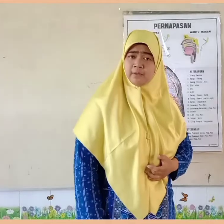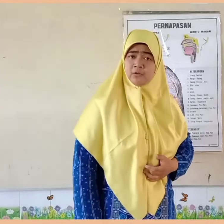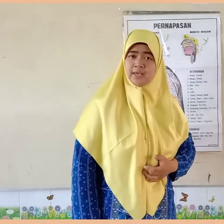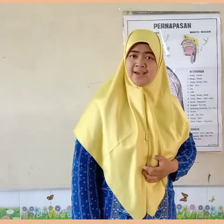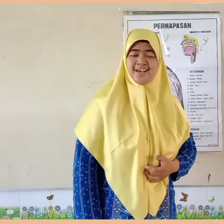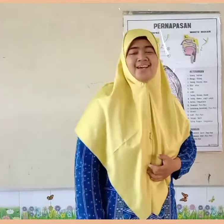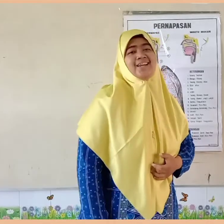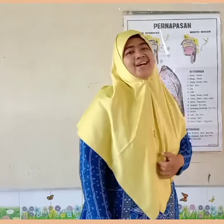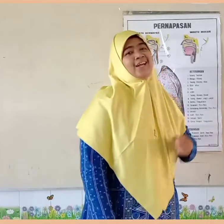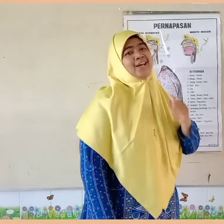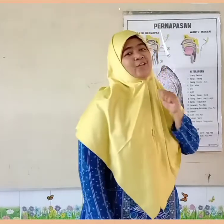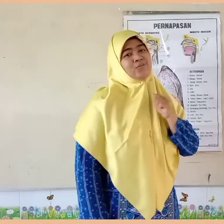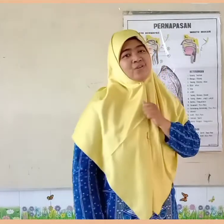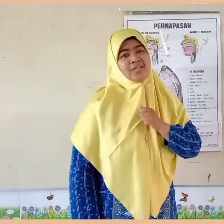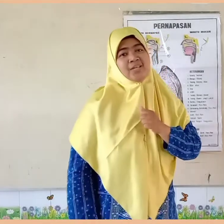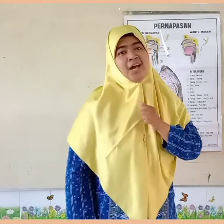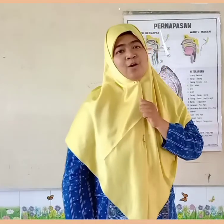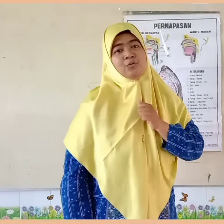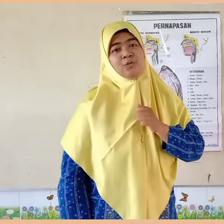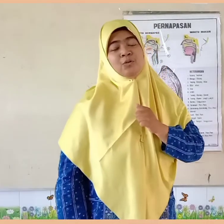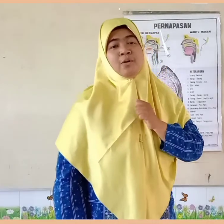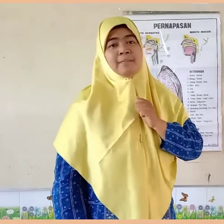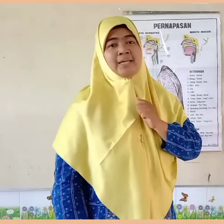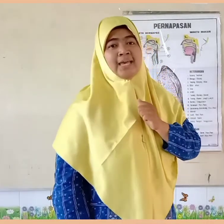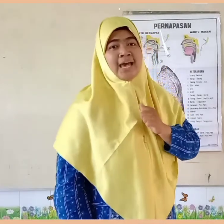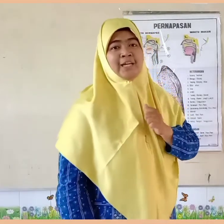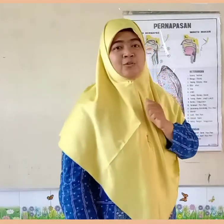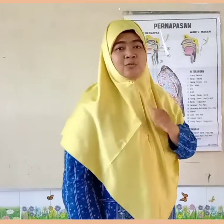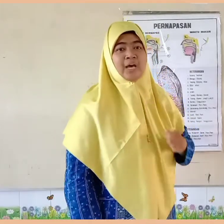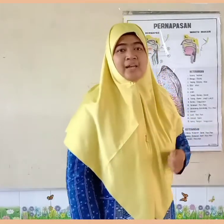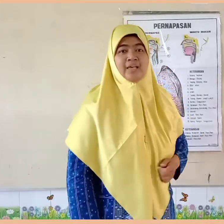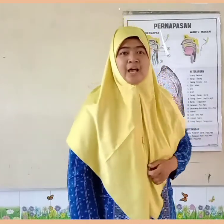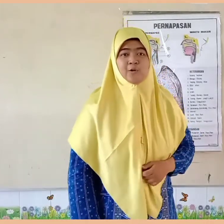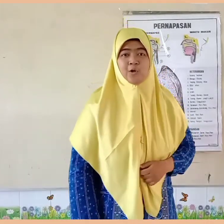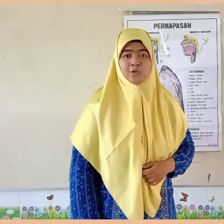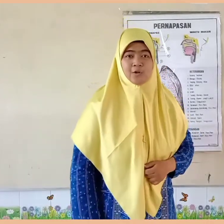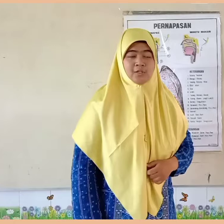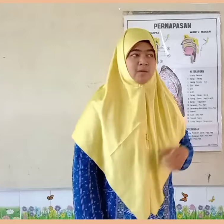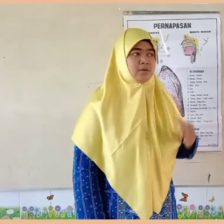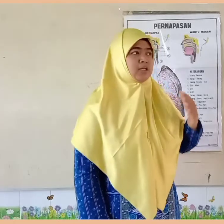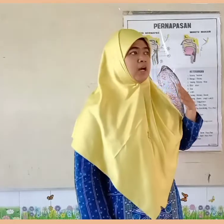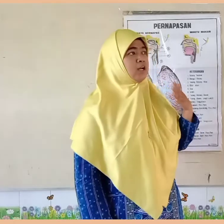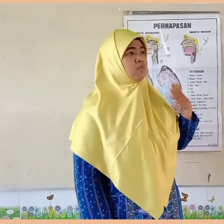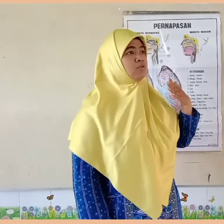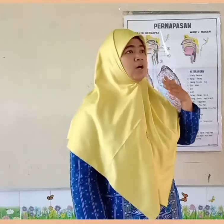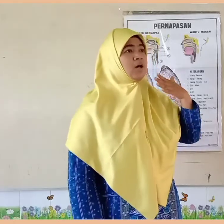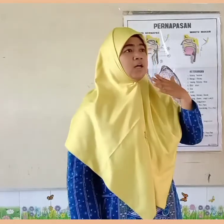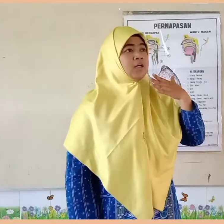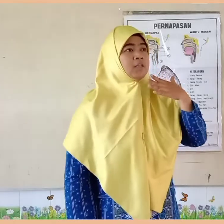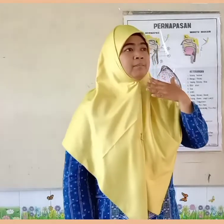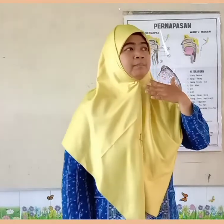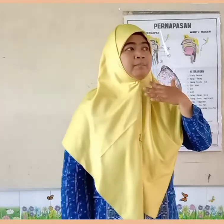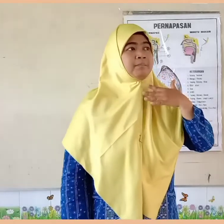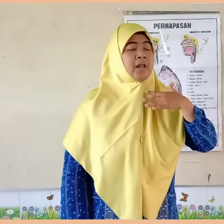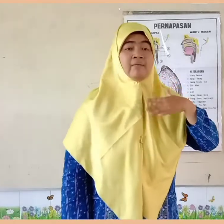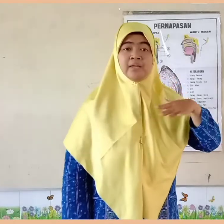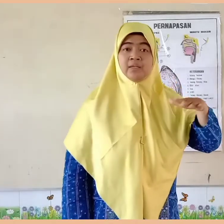hidungnya? Nah, karena itu fungsinya untuk menyaring udara yang kotor. Jadi misalkan kamu lewat di tempat